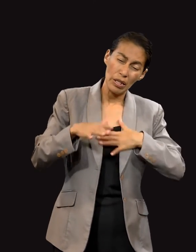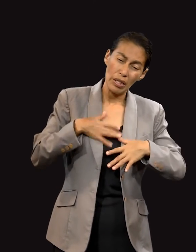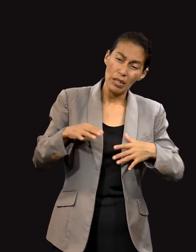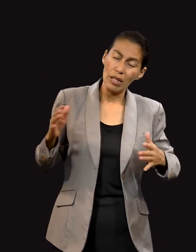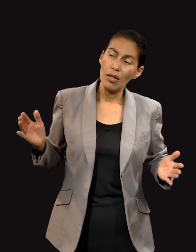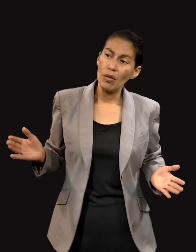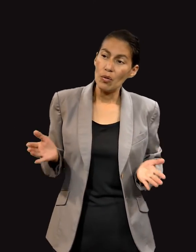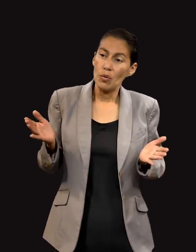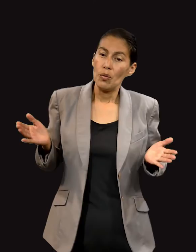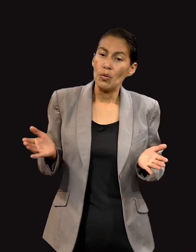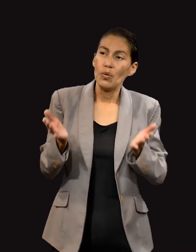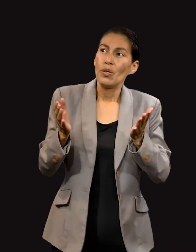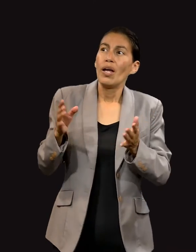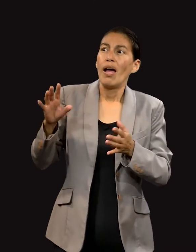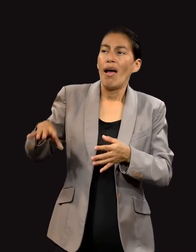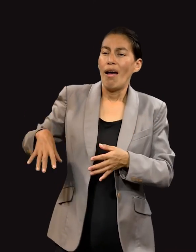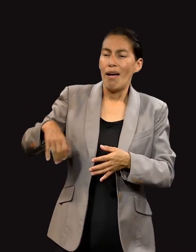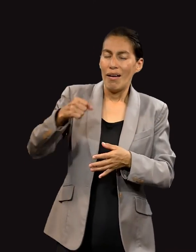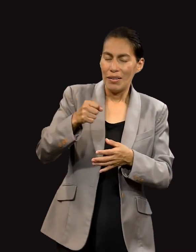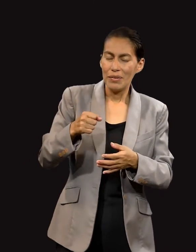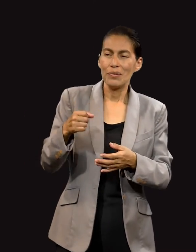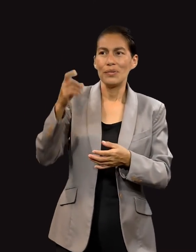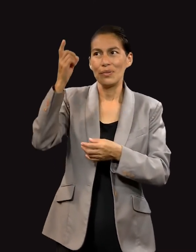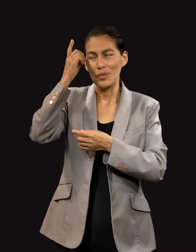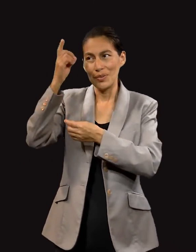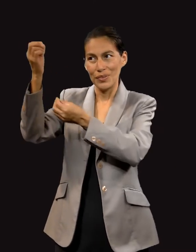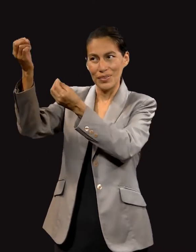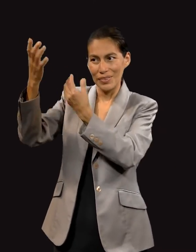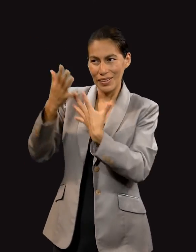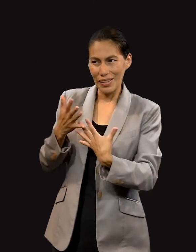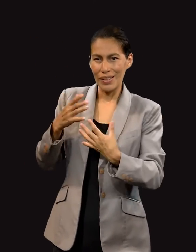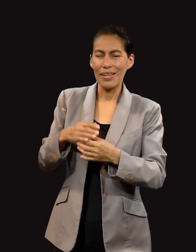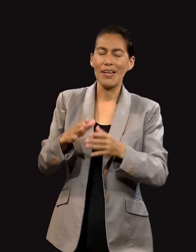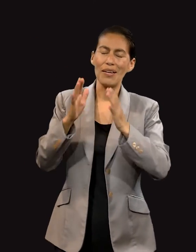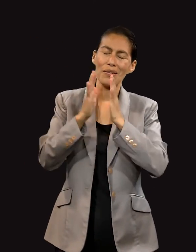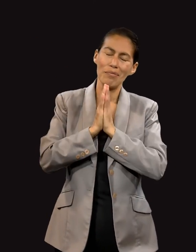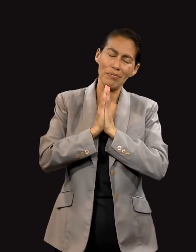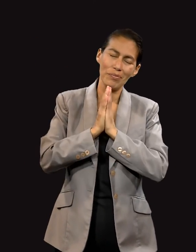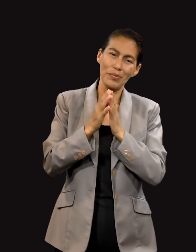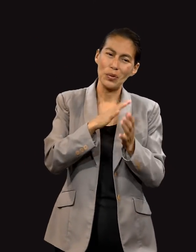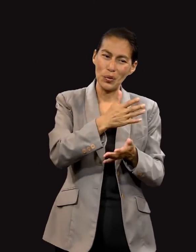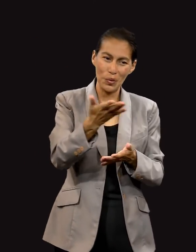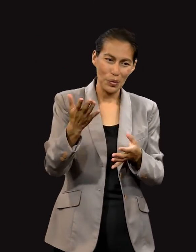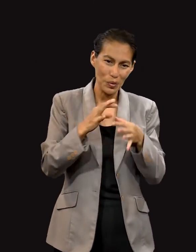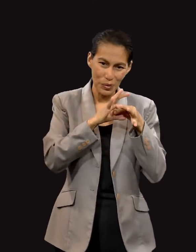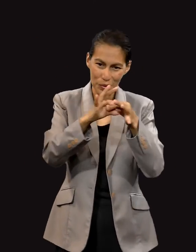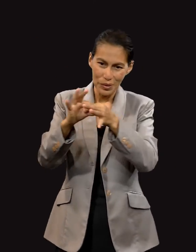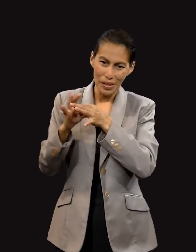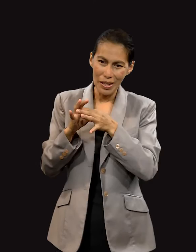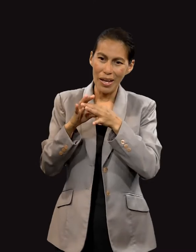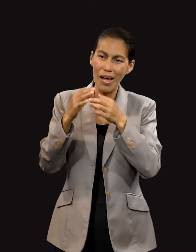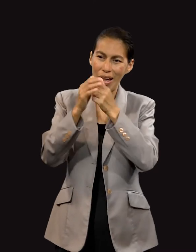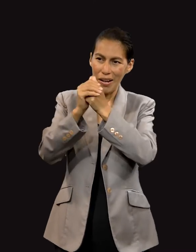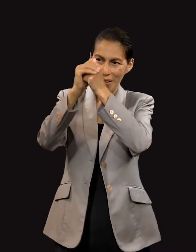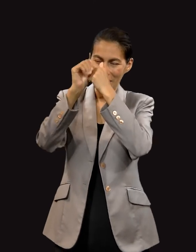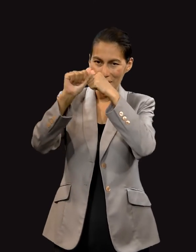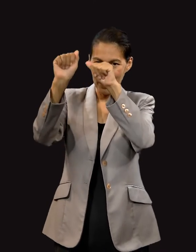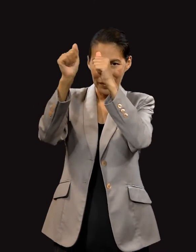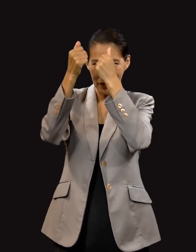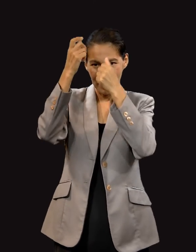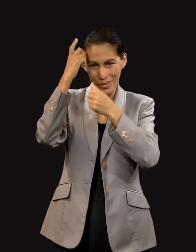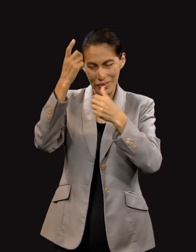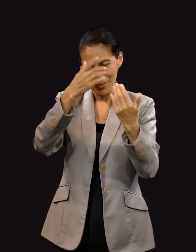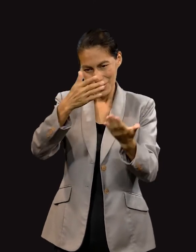y reconforta a nuestro espíritu. Amén. Amén. Cierto. Se ha alabado el nombre de Dios. Amén. Nos unimos a ti en esta